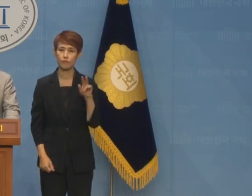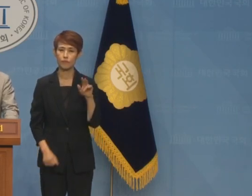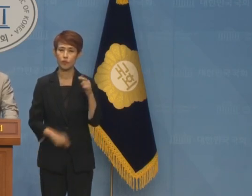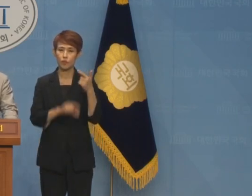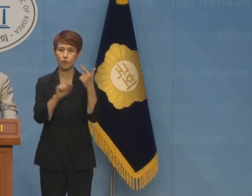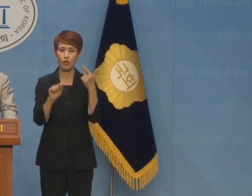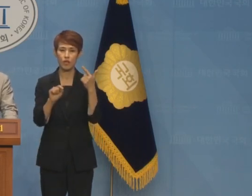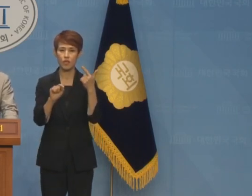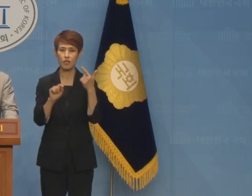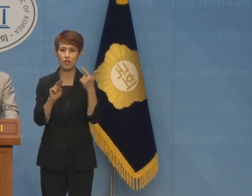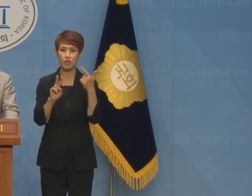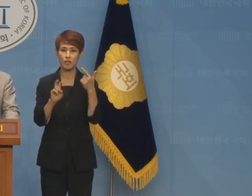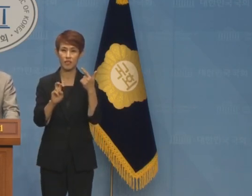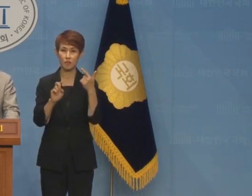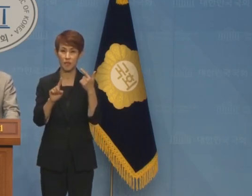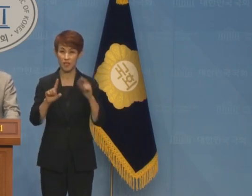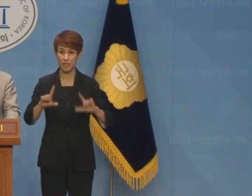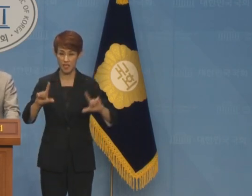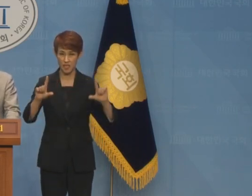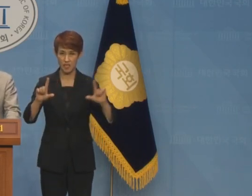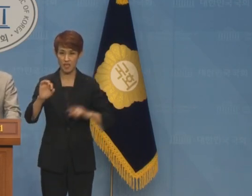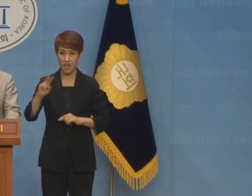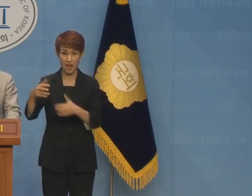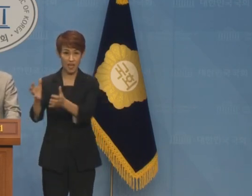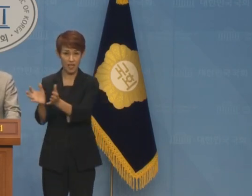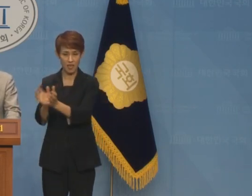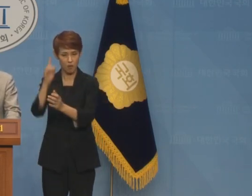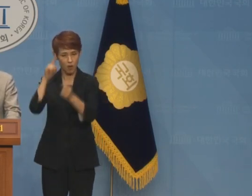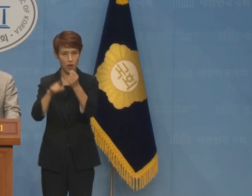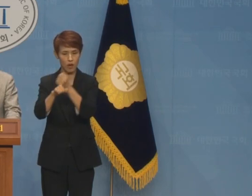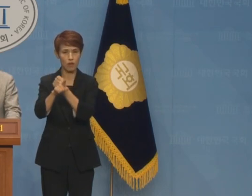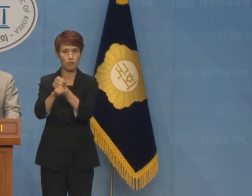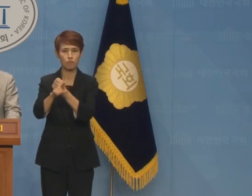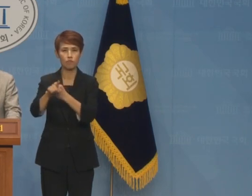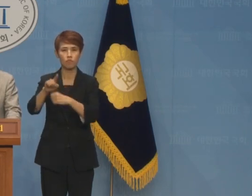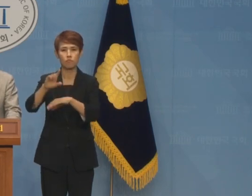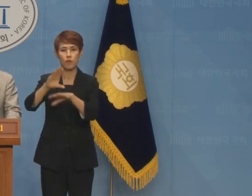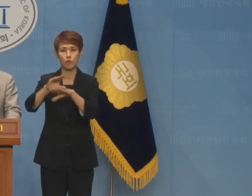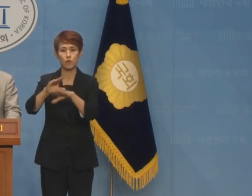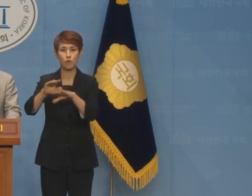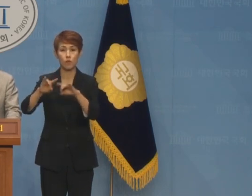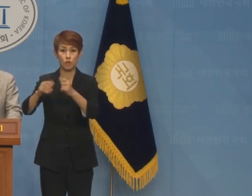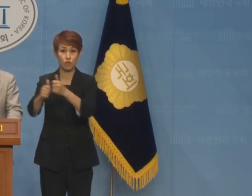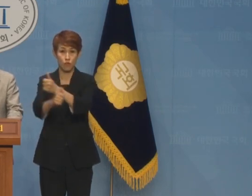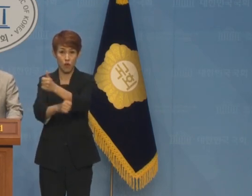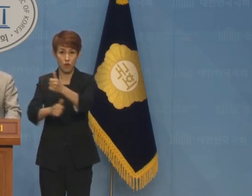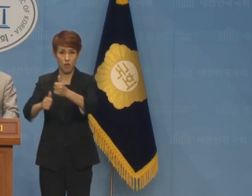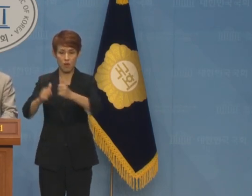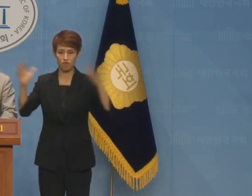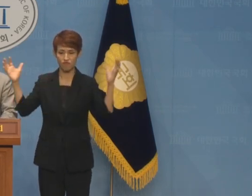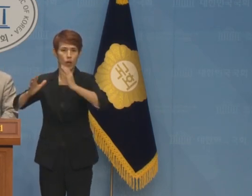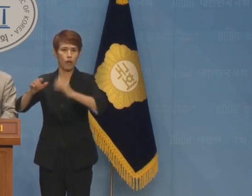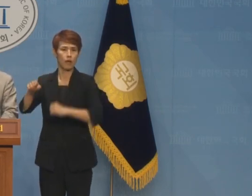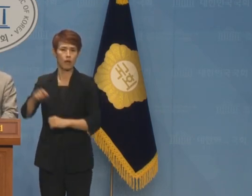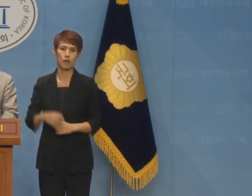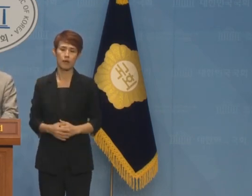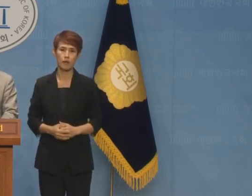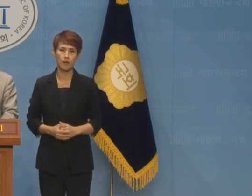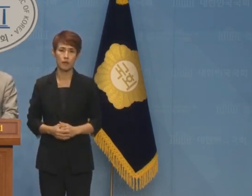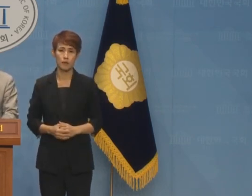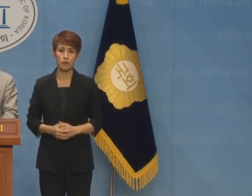야당이 또다시 과학 기술 정보 방송 통신 위원회 전체 회의를 개최합니다